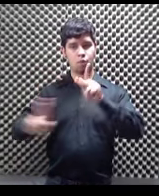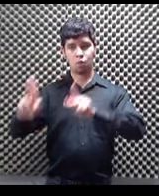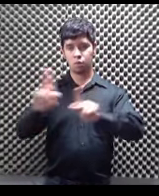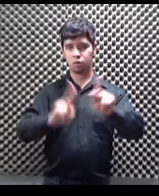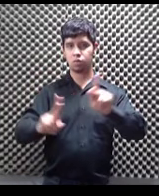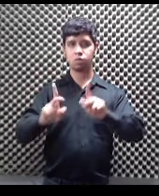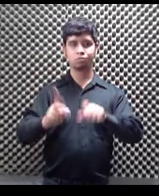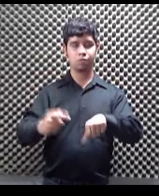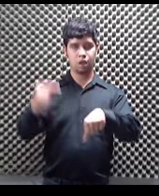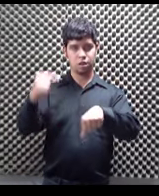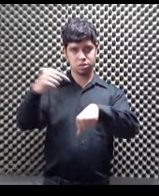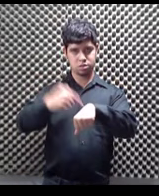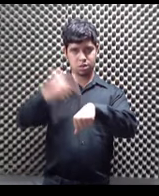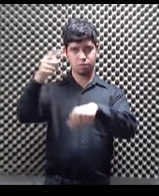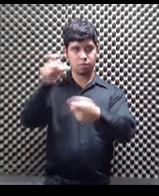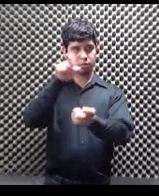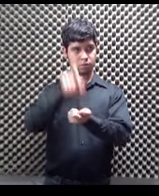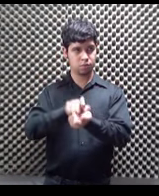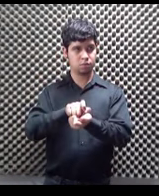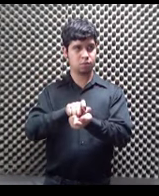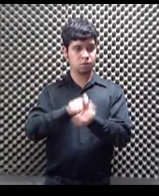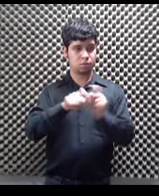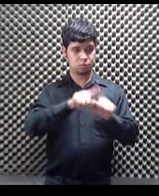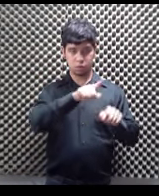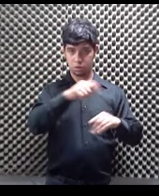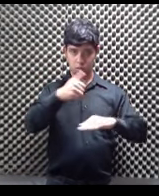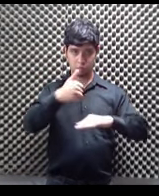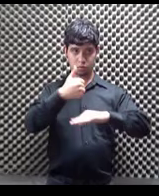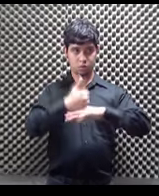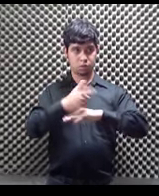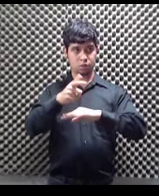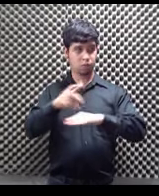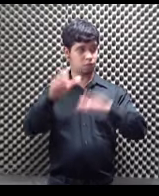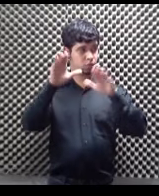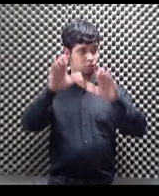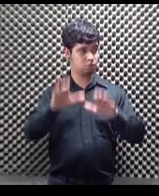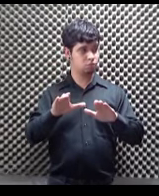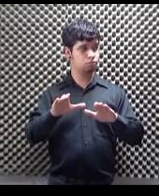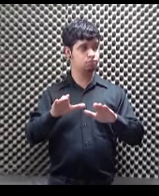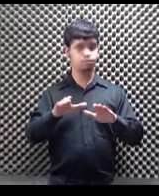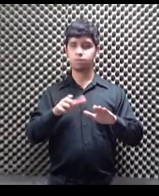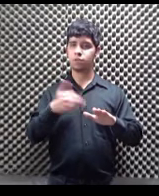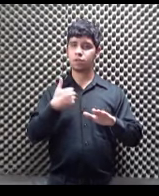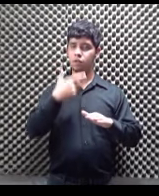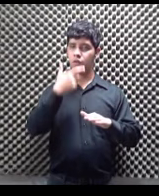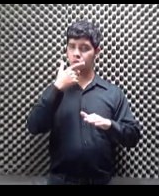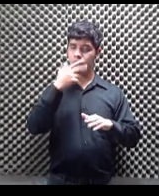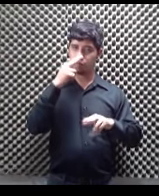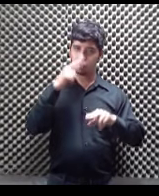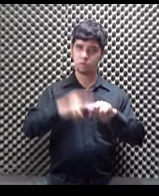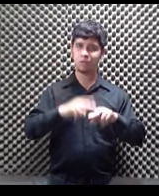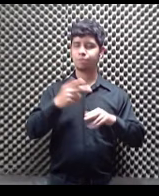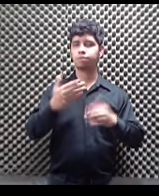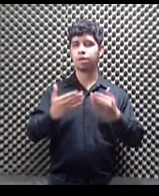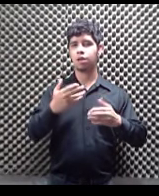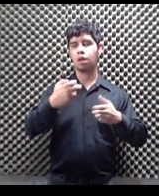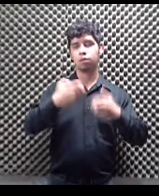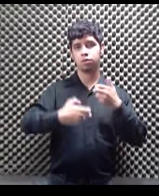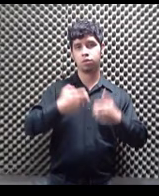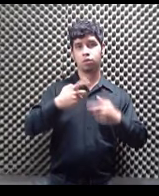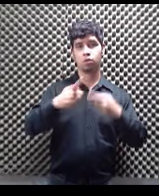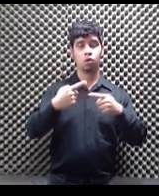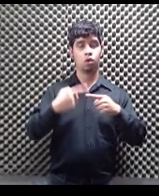público. Y al público. Ah, pues pero definitivo. Este montaje sería fascinante en España. Pues supongo que sí, pero un poco problemático cuando